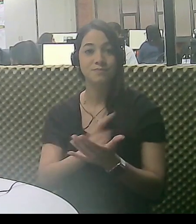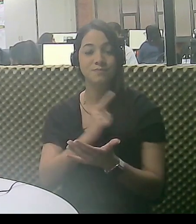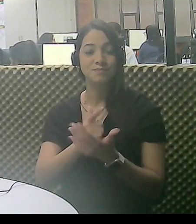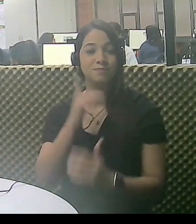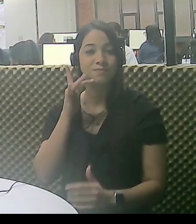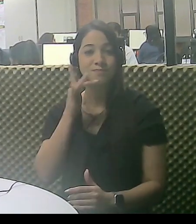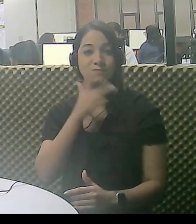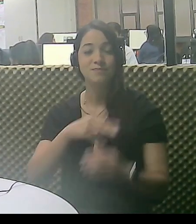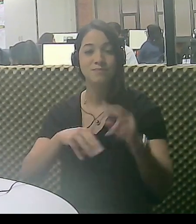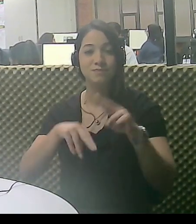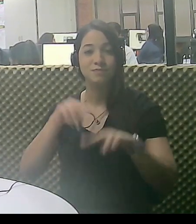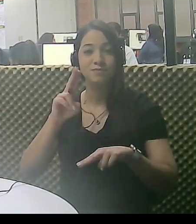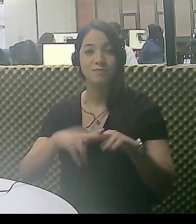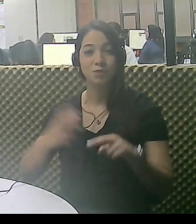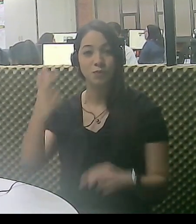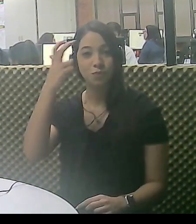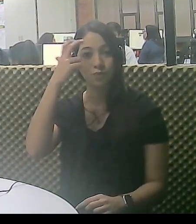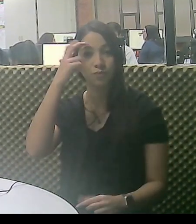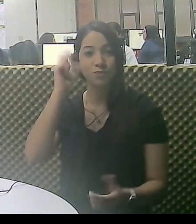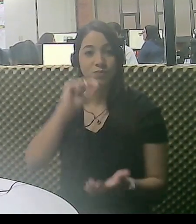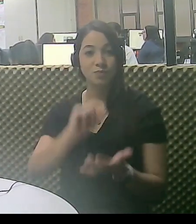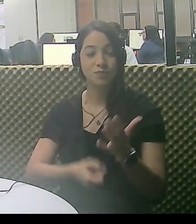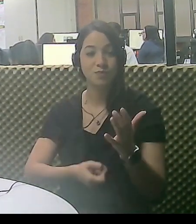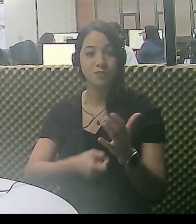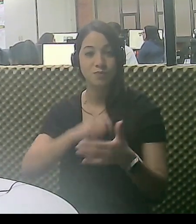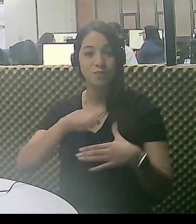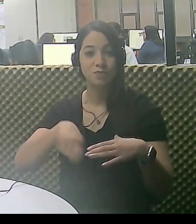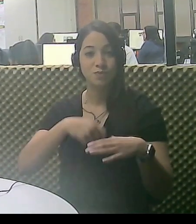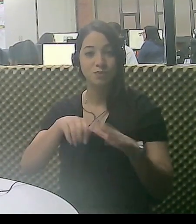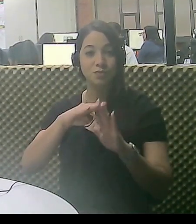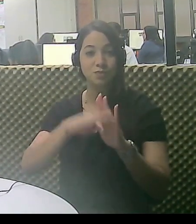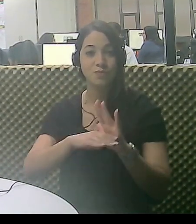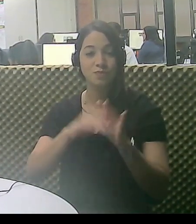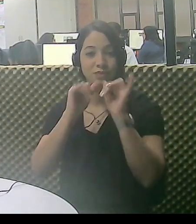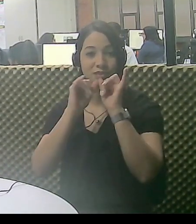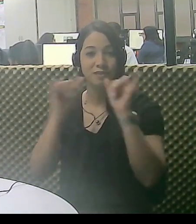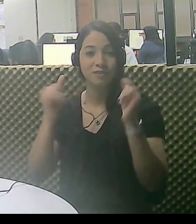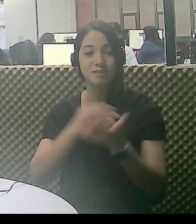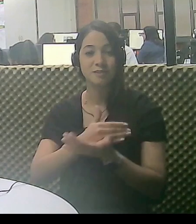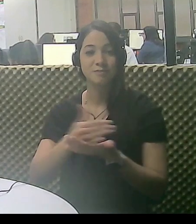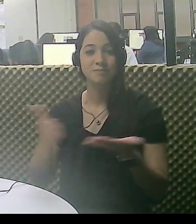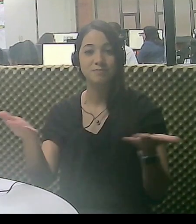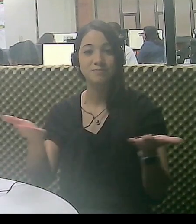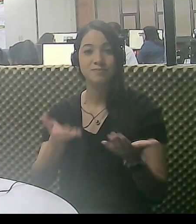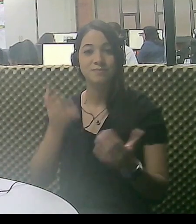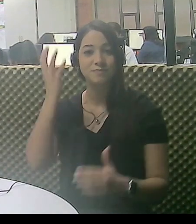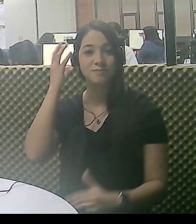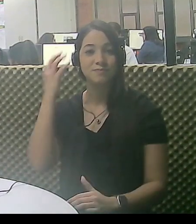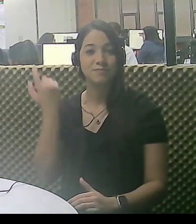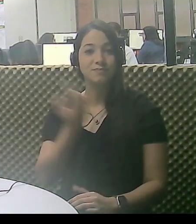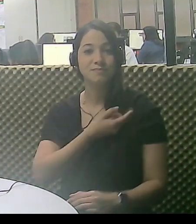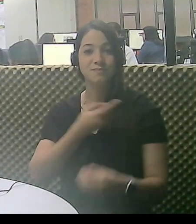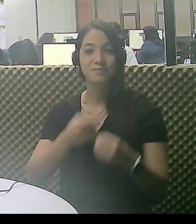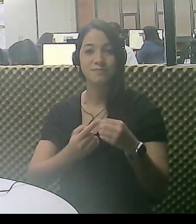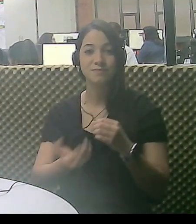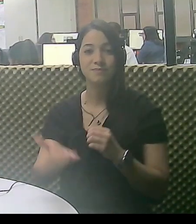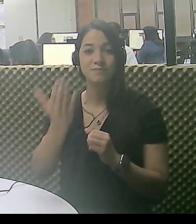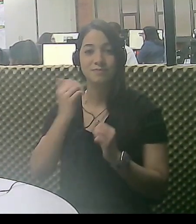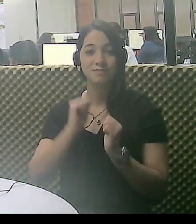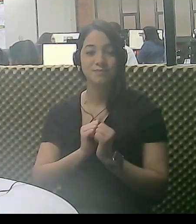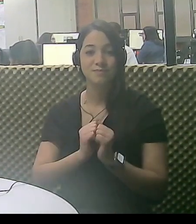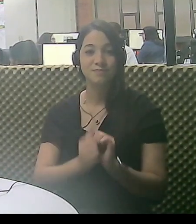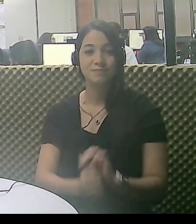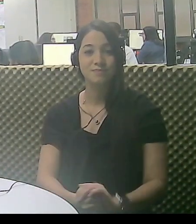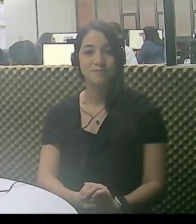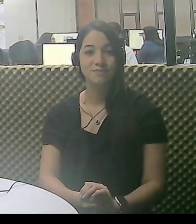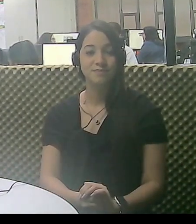Delícias Juninas com Cultura recebe inscrições de receitas. Essas e outras notícias a partir de agora na Rádio Nossa Cidade. Vem